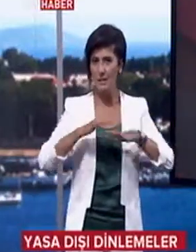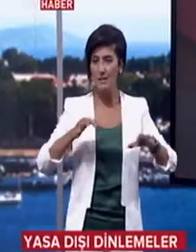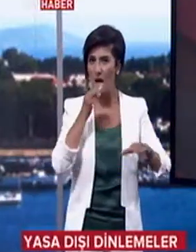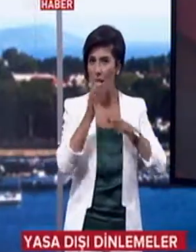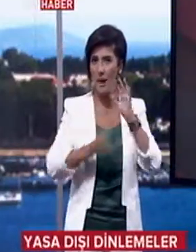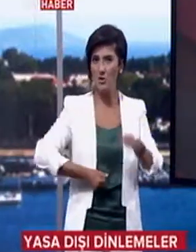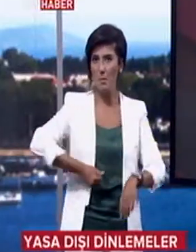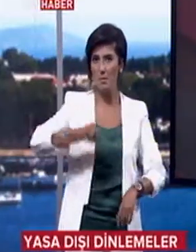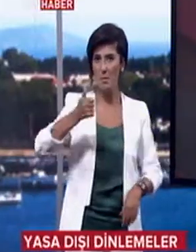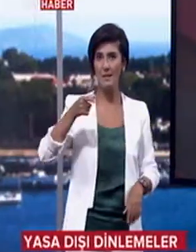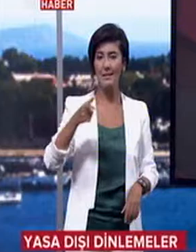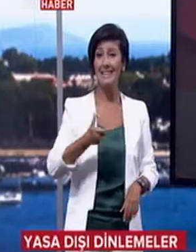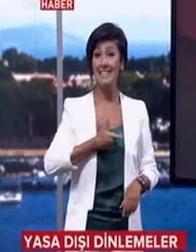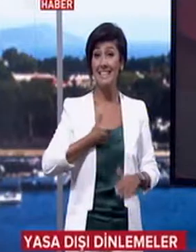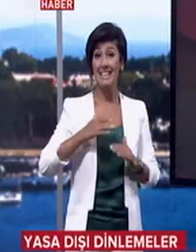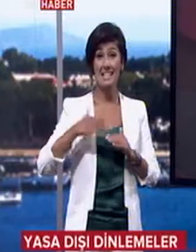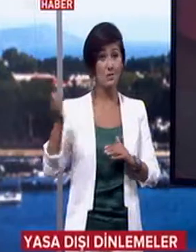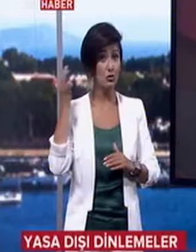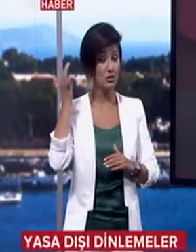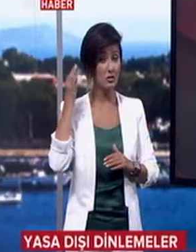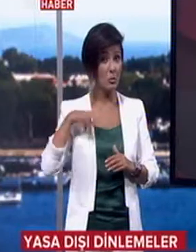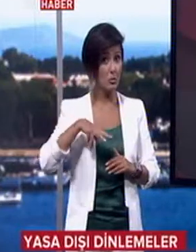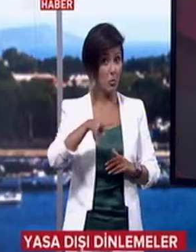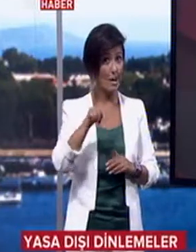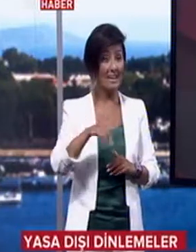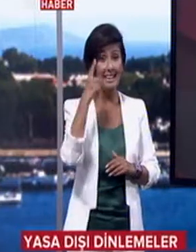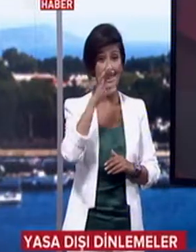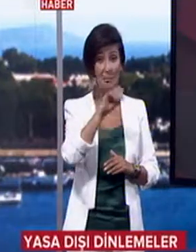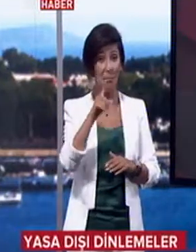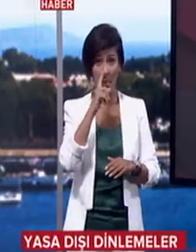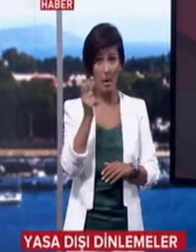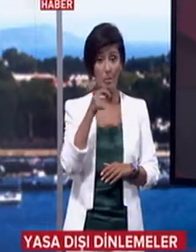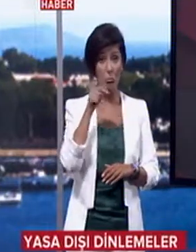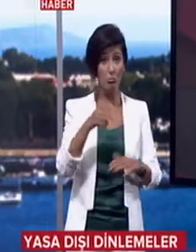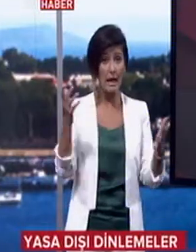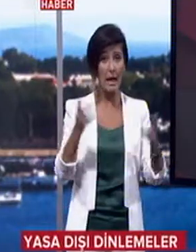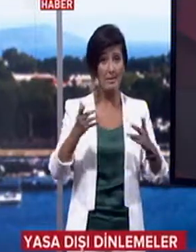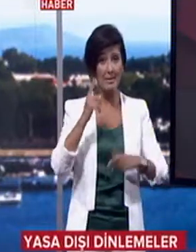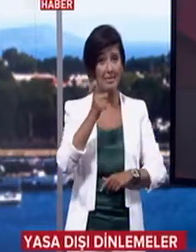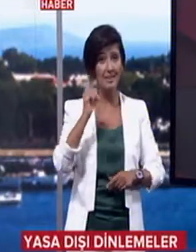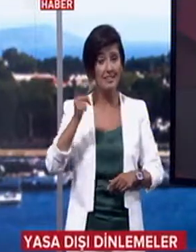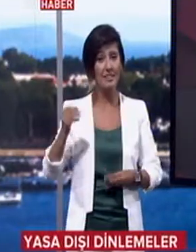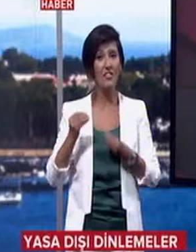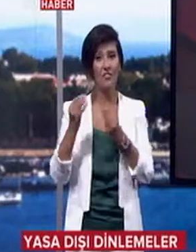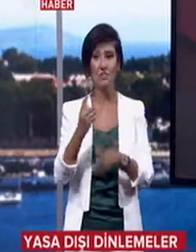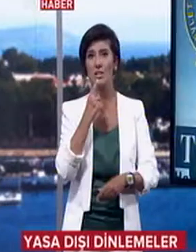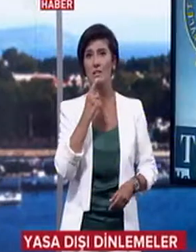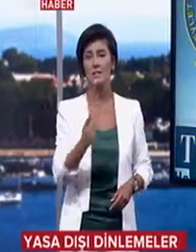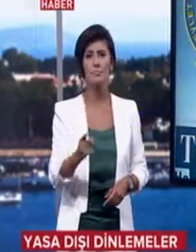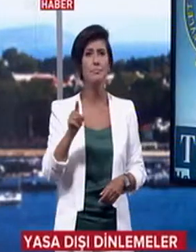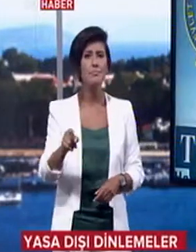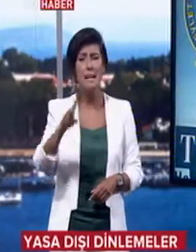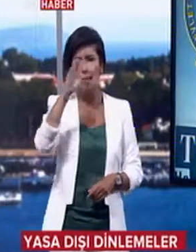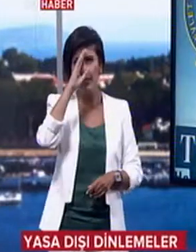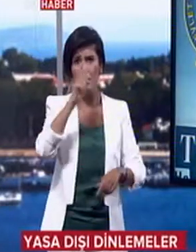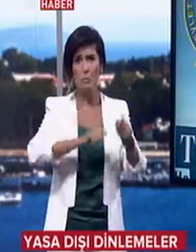Ulaştırma, Denizcilik ve Haberleşme Bakanı Lütfi Elvan, yasa dışı dinlemelere yönelik kim ne yaptıysa bunların hesabını teker teker verecek, dedi.